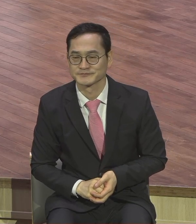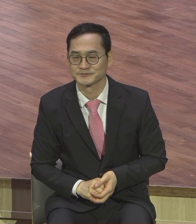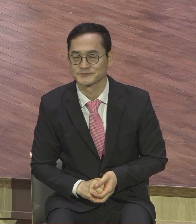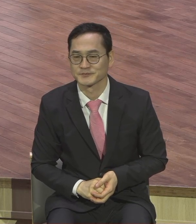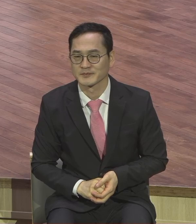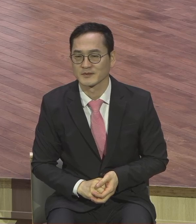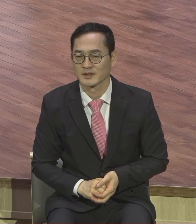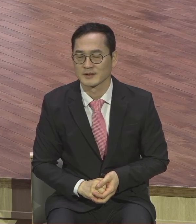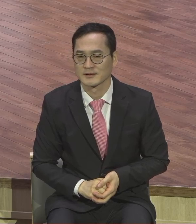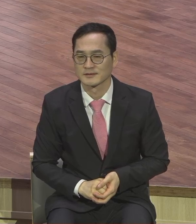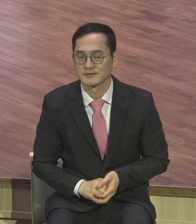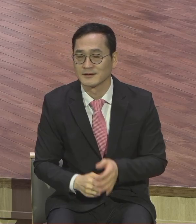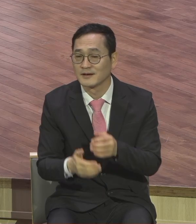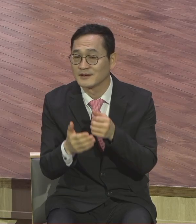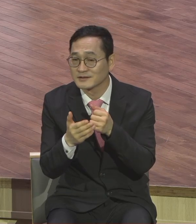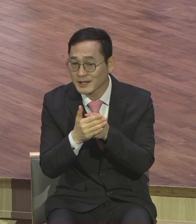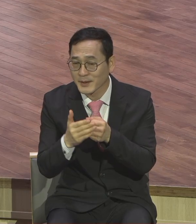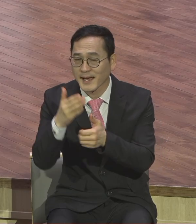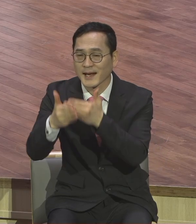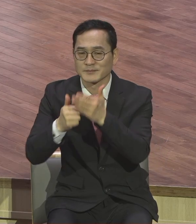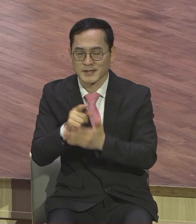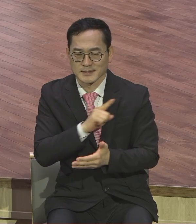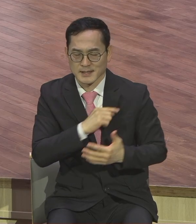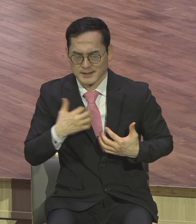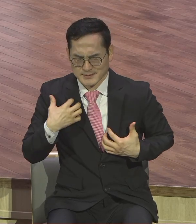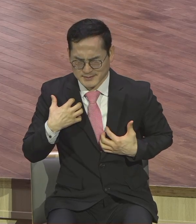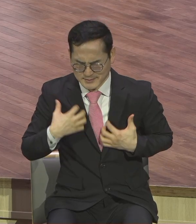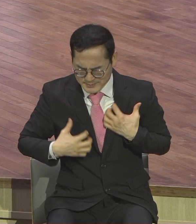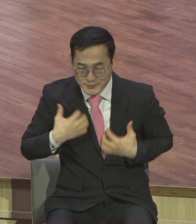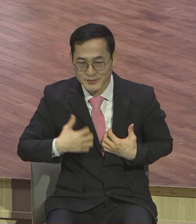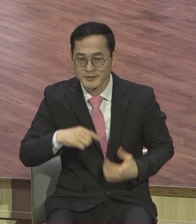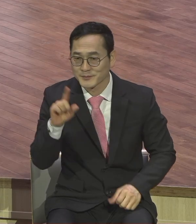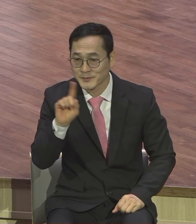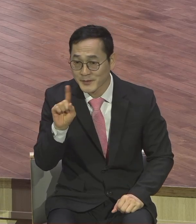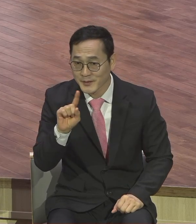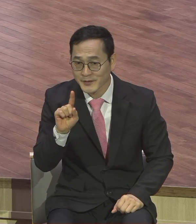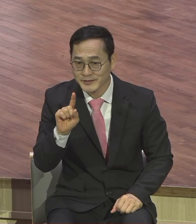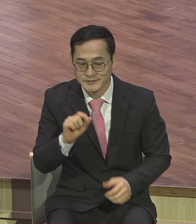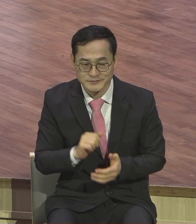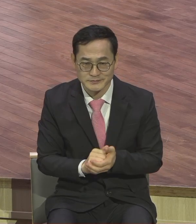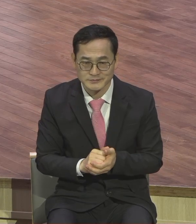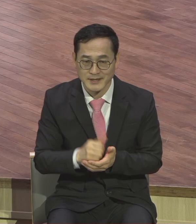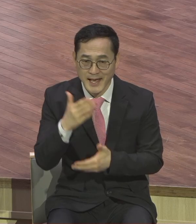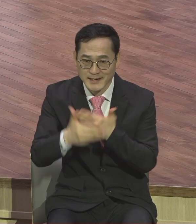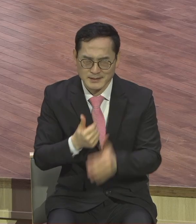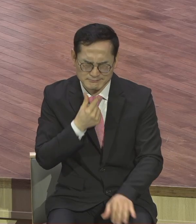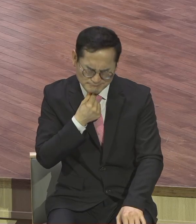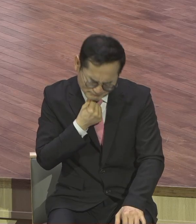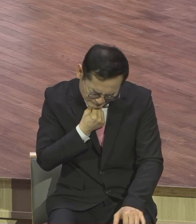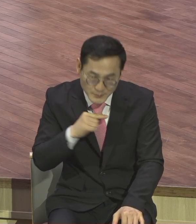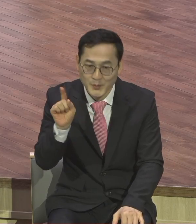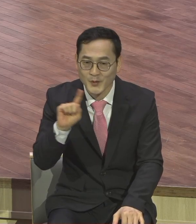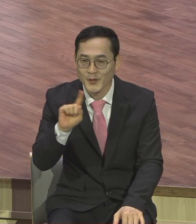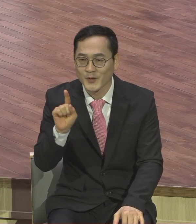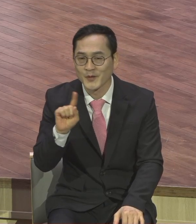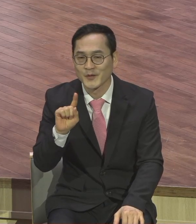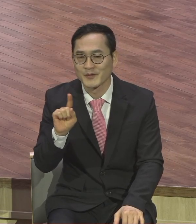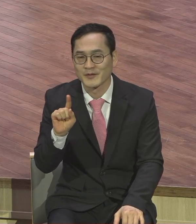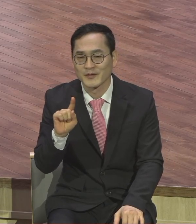하나님께서 가장 기뻐하는 것이 뭐냐 하나님의 소원이 뭐냐 하나님의 소원 거기에 맞춰야